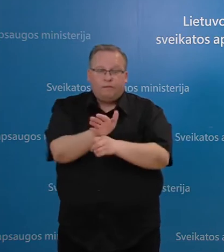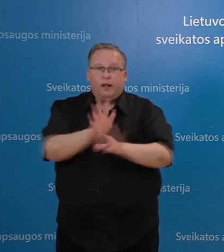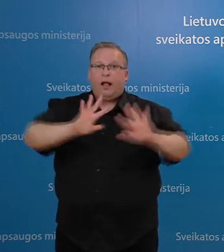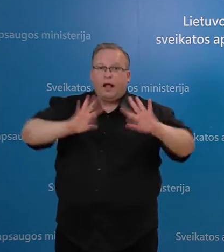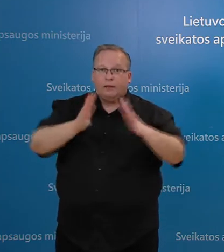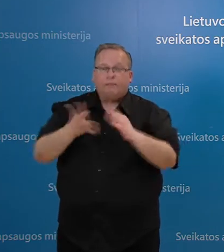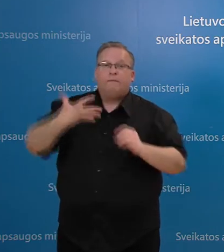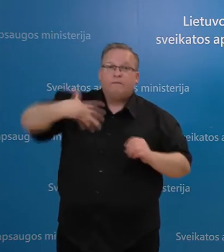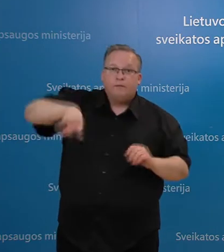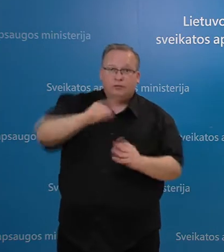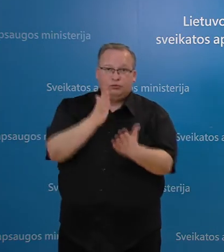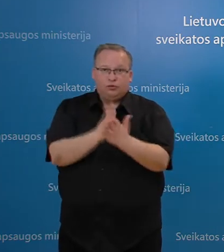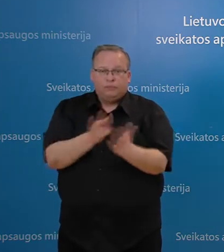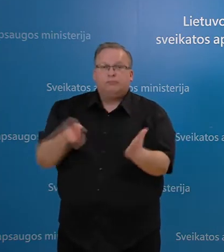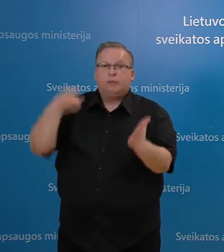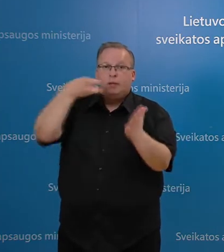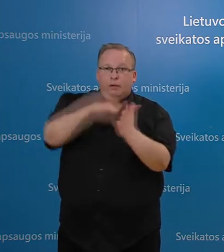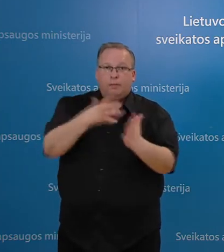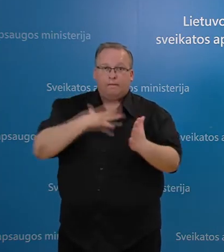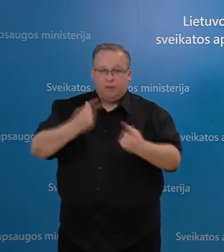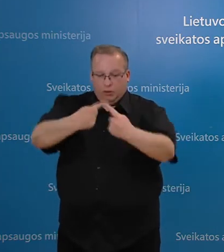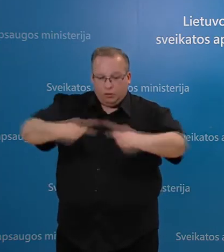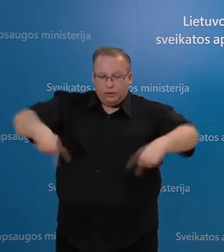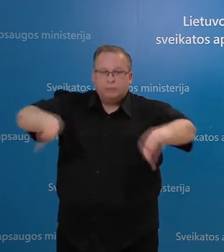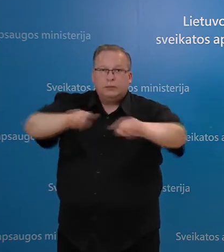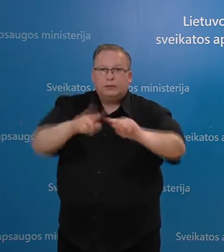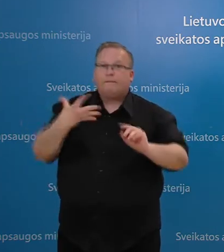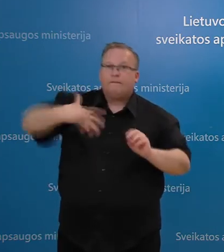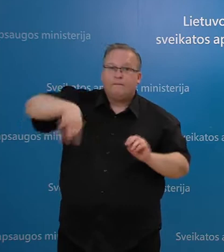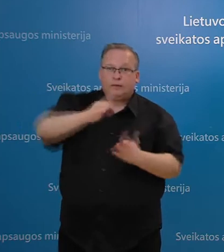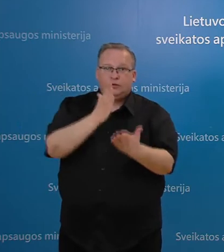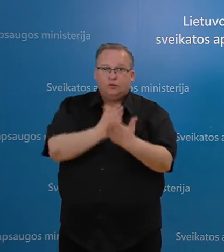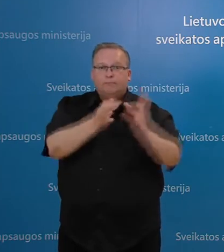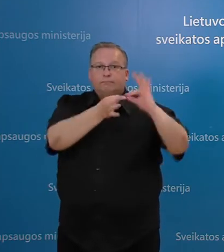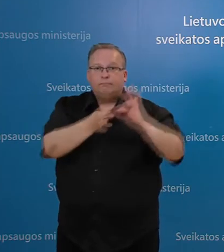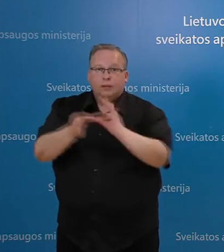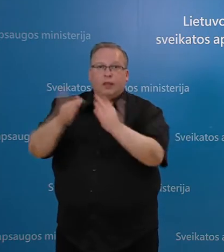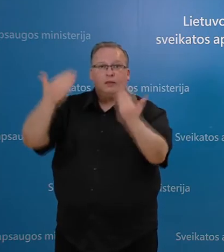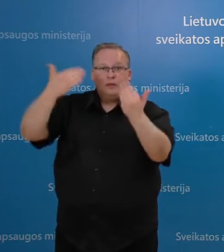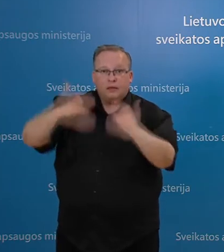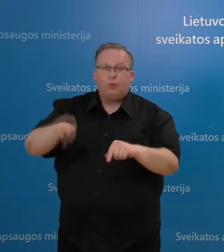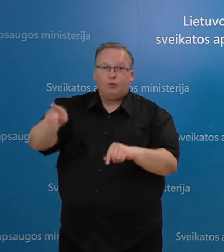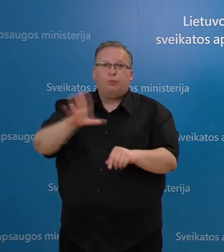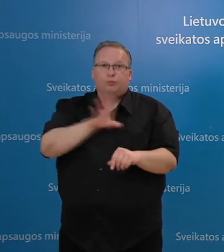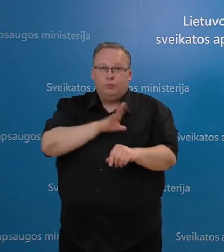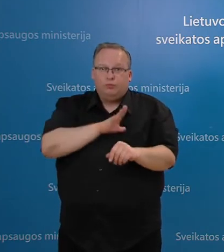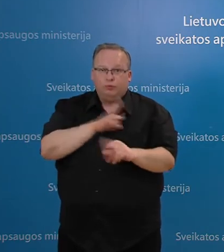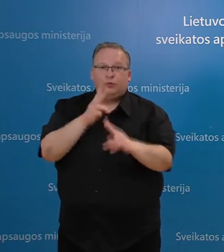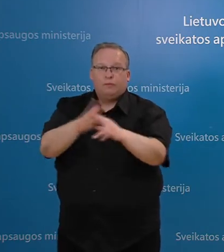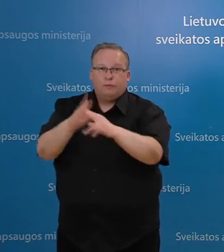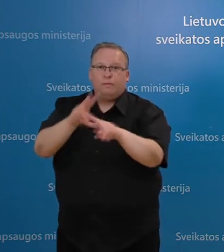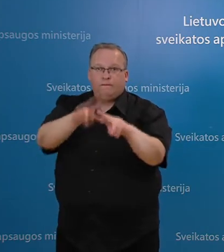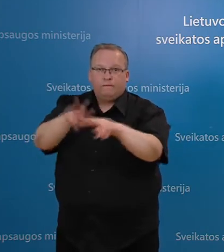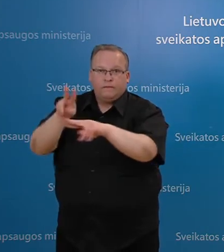Visi atvejai registruoti Vilniaus apskrityje ir visi jie yra susiję su jau žinomais židiniais. Tai